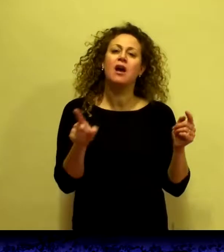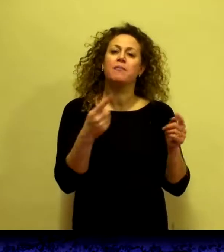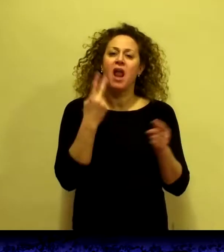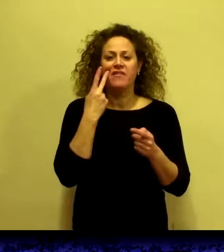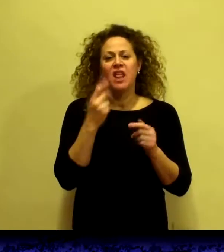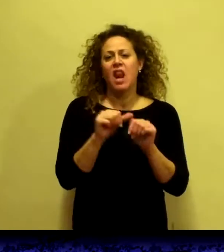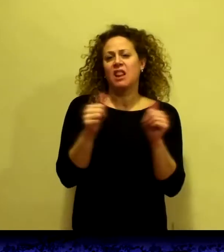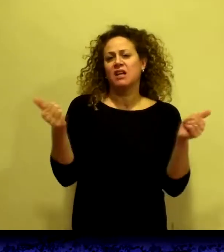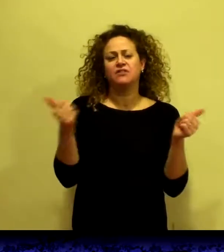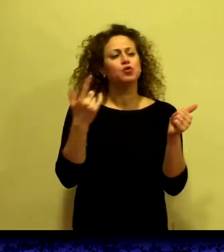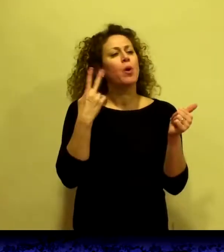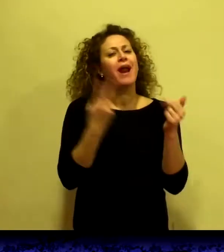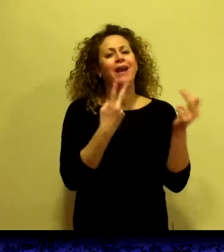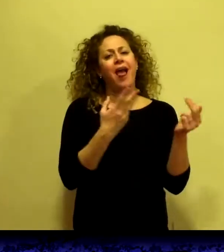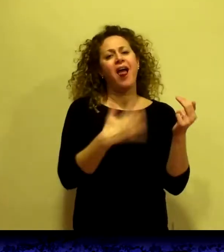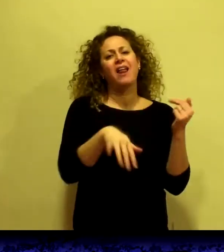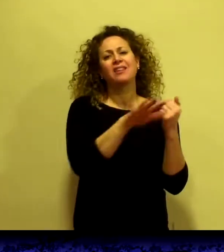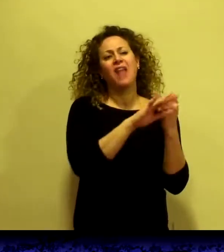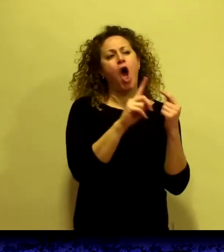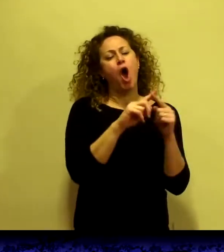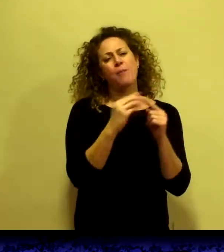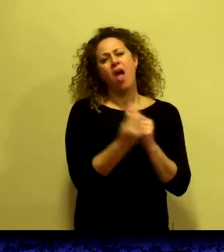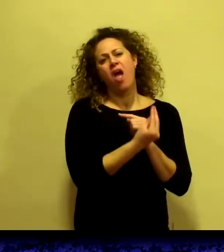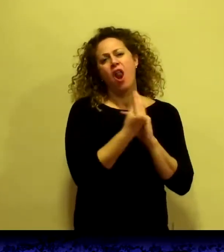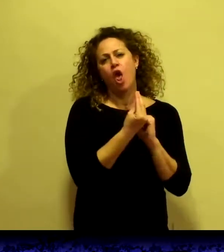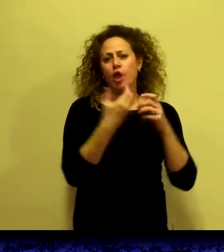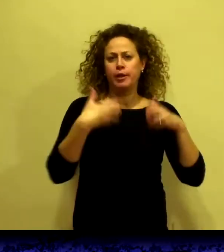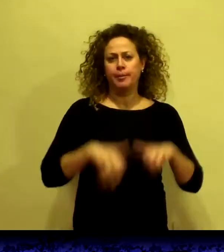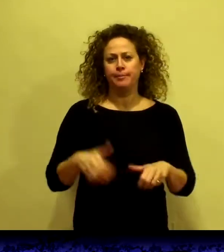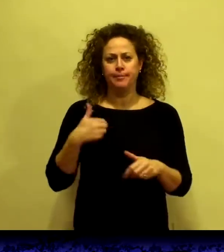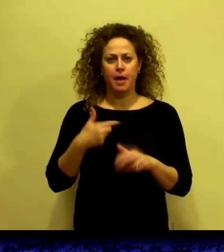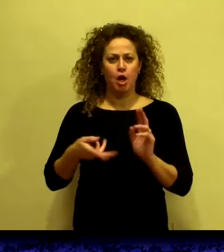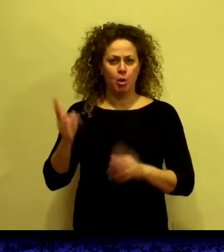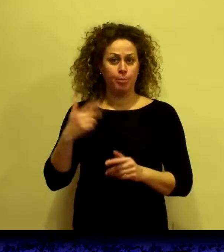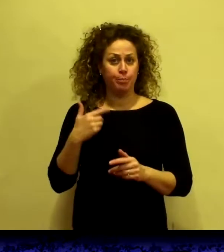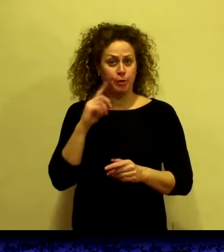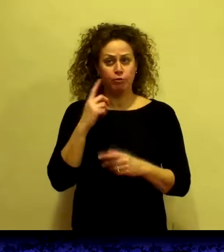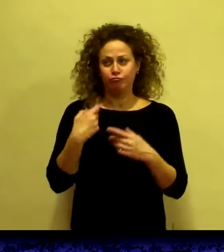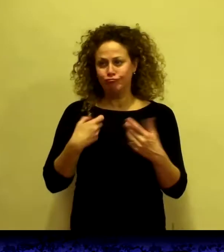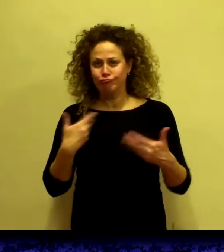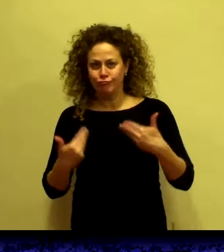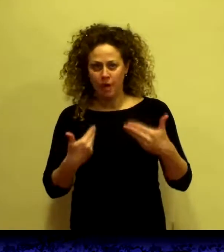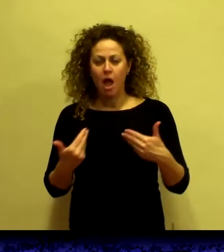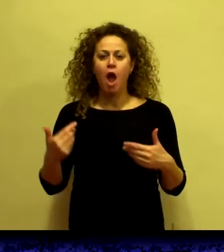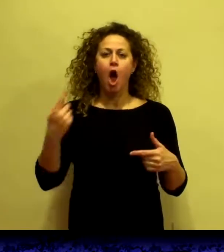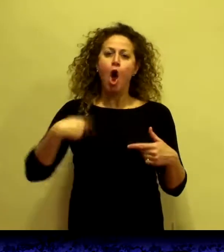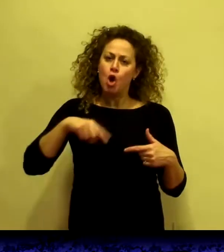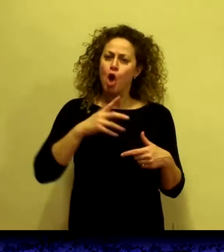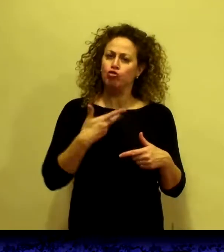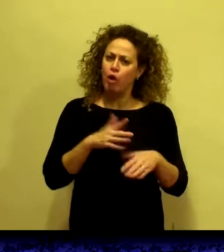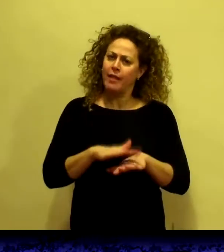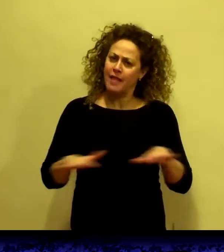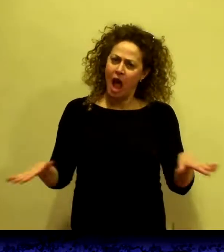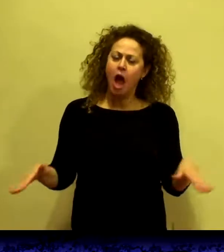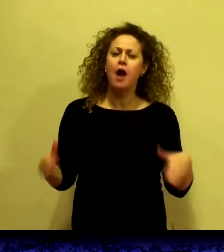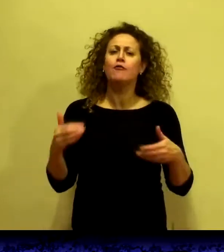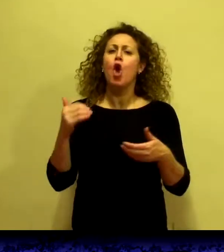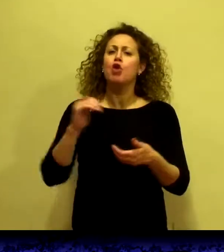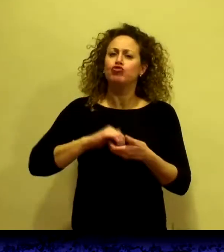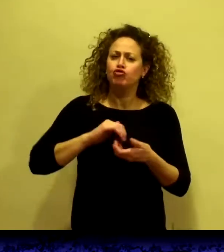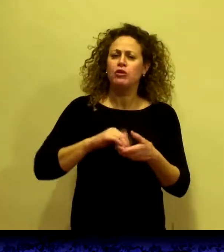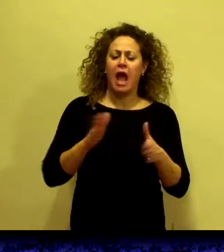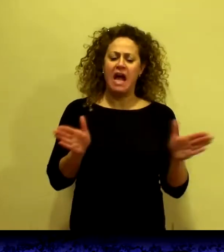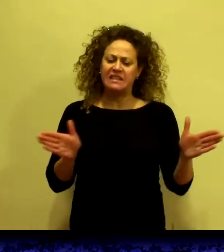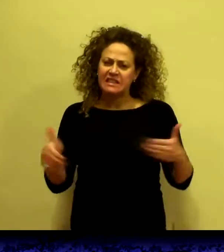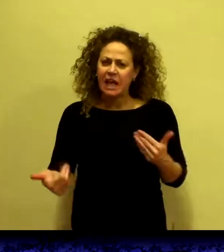anche un po' dalle altre realtà. Mm-hmm. Poi sicuramente siamo appunto un po' nerd, come dicevo prima, abbiamo i giochi da tavolo, i giochi di società, si potrà giocare